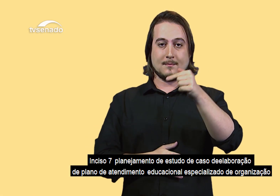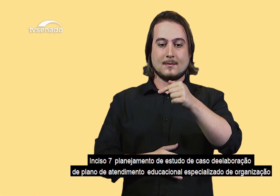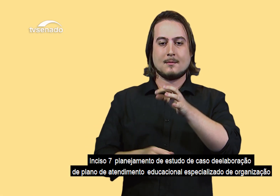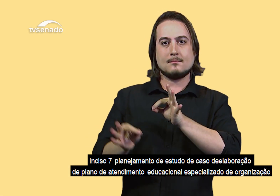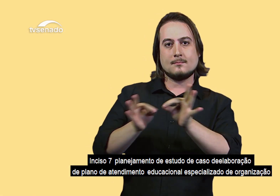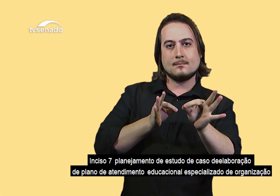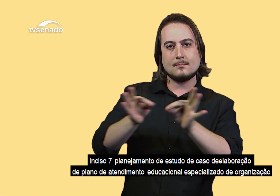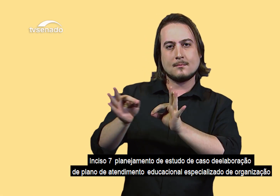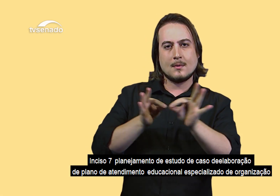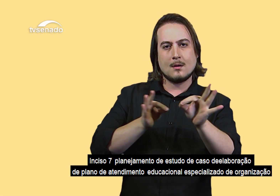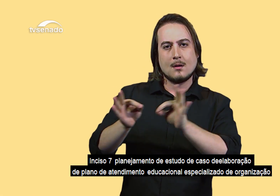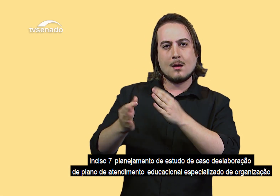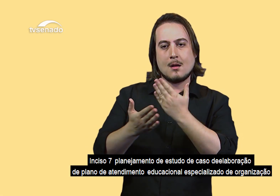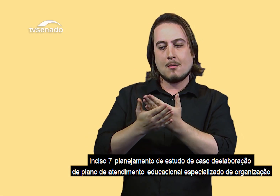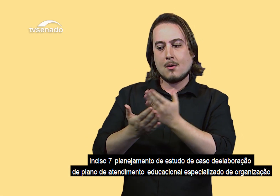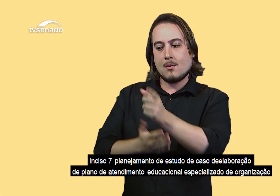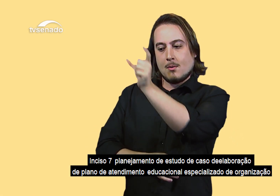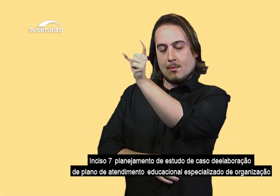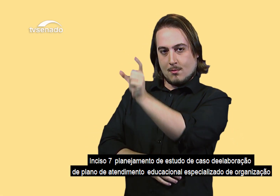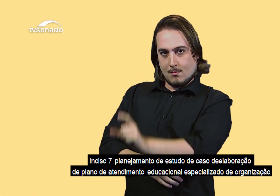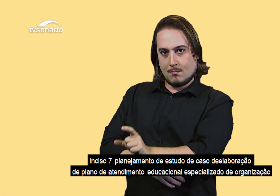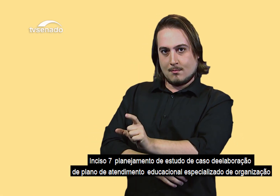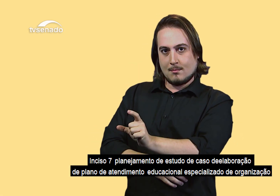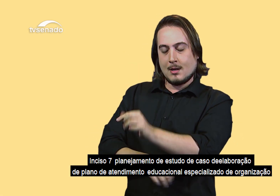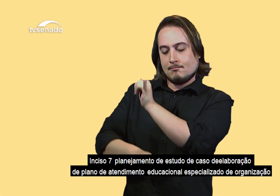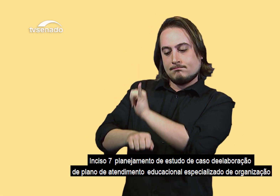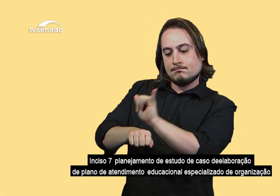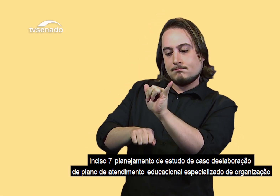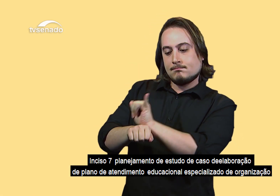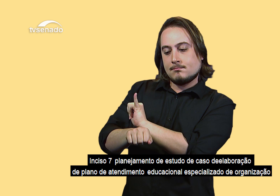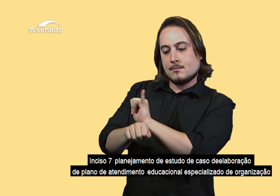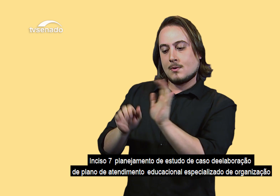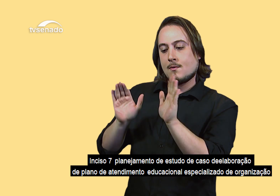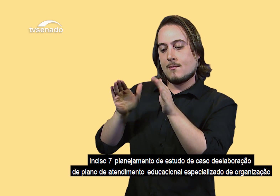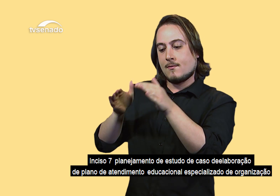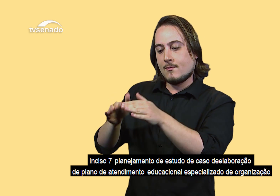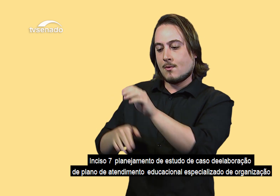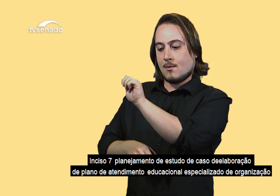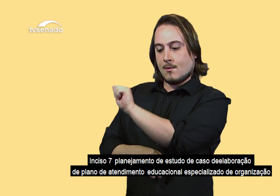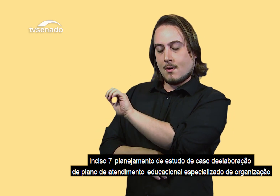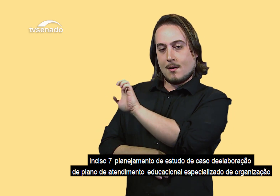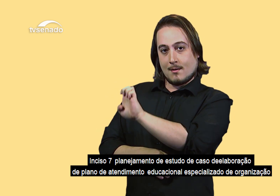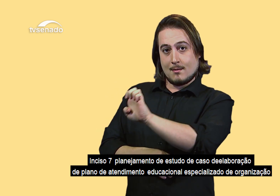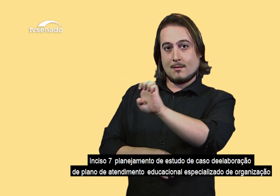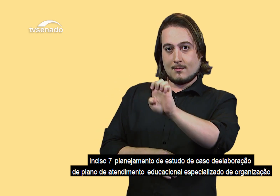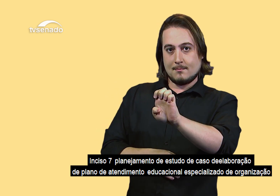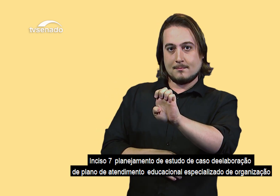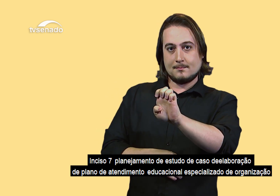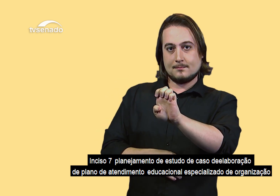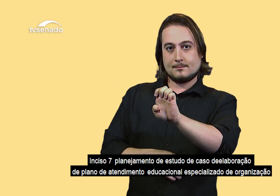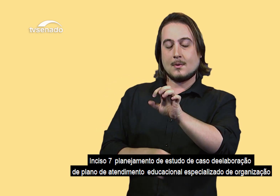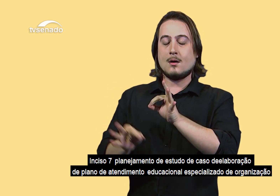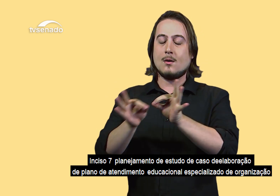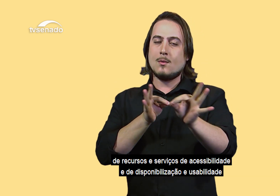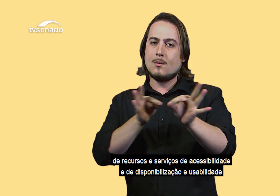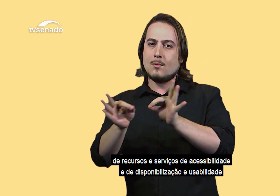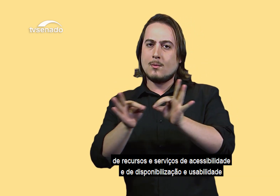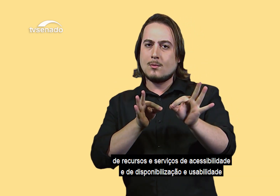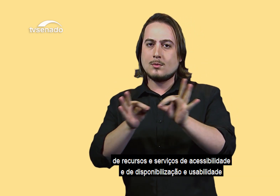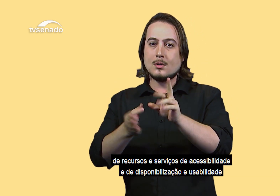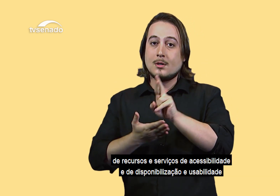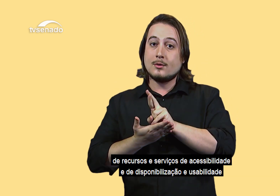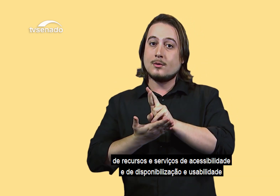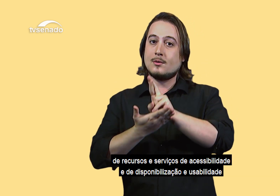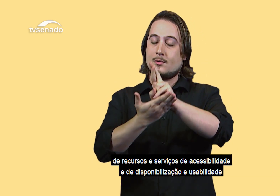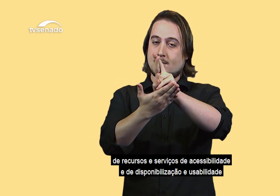Planejamento de estudo de caso, de elaboração de plano de atendimento educacional especializado, de organização de